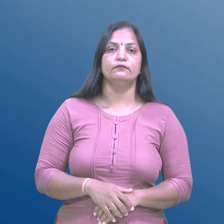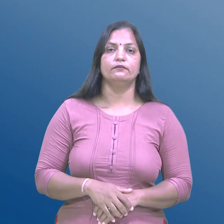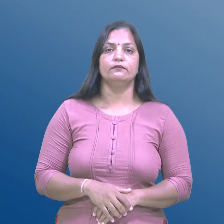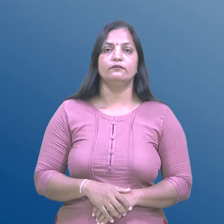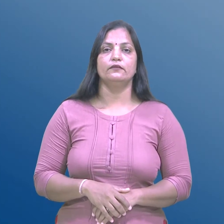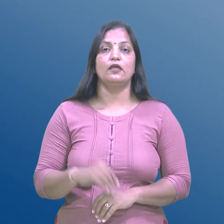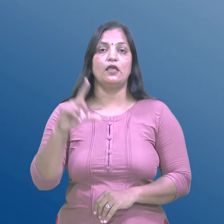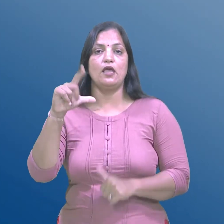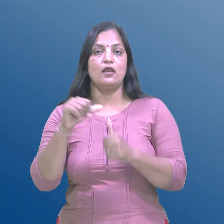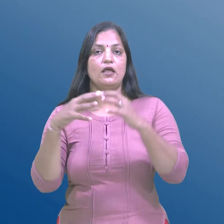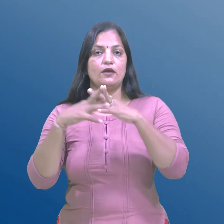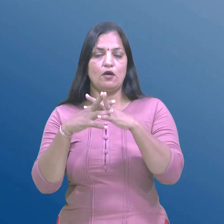કાયદાના અમલીકરણની સંસ્થાઓ,